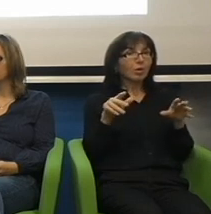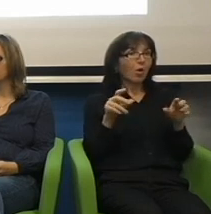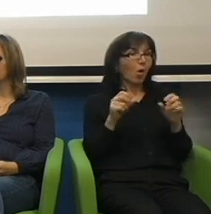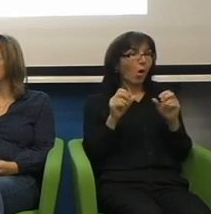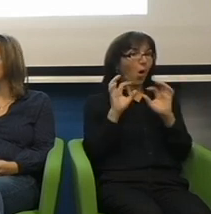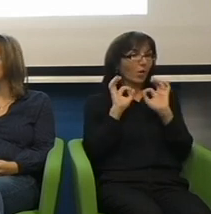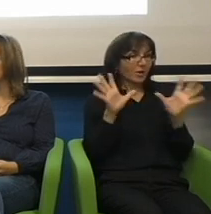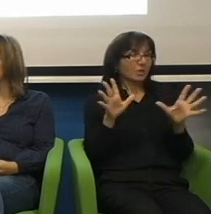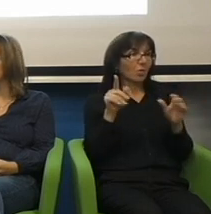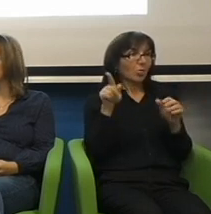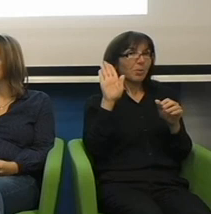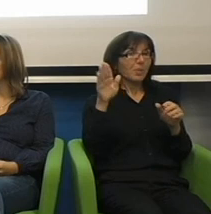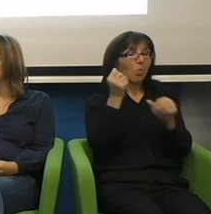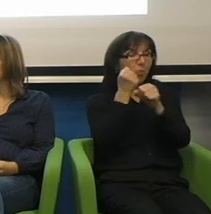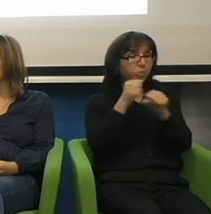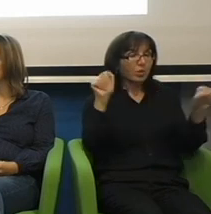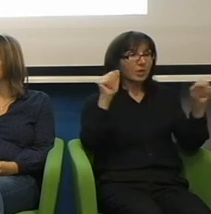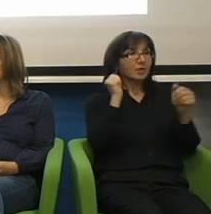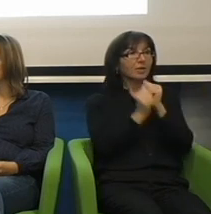walki z komunizmem,